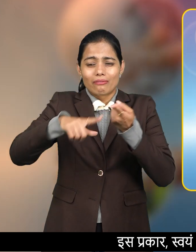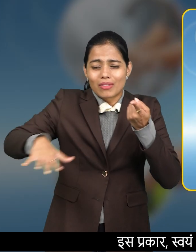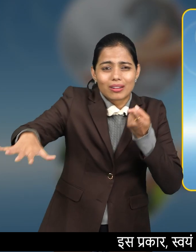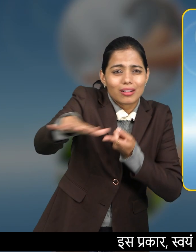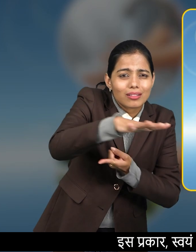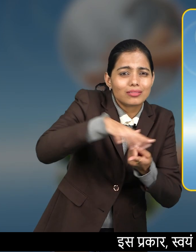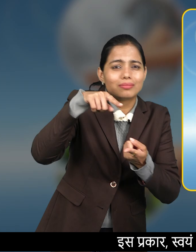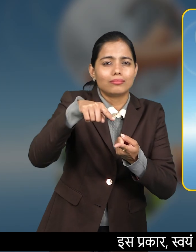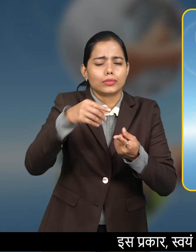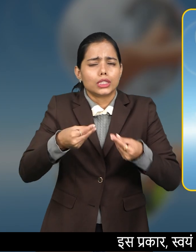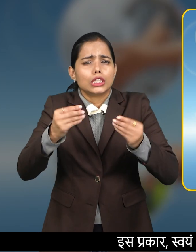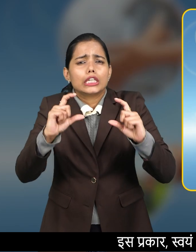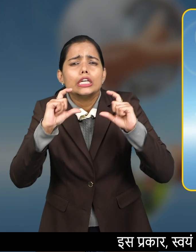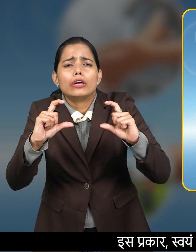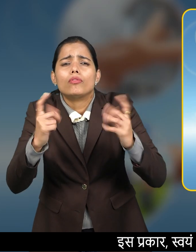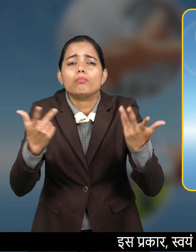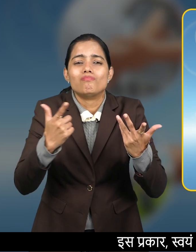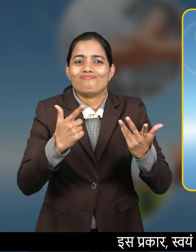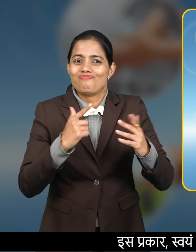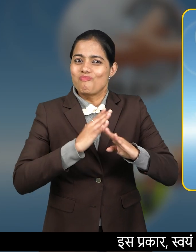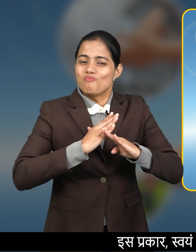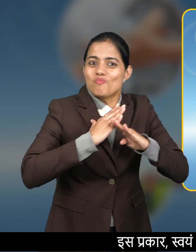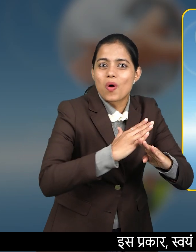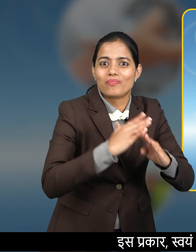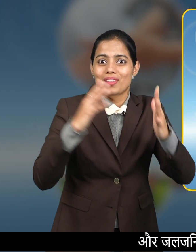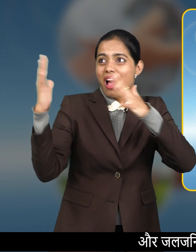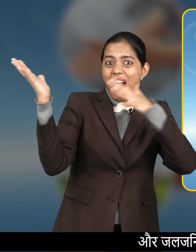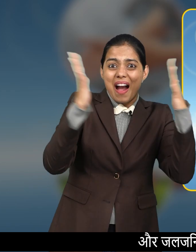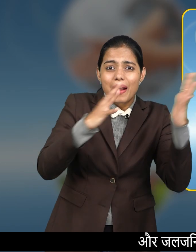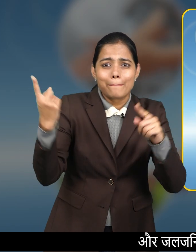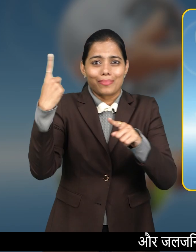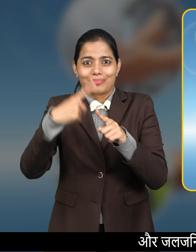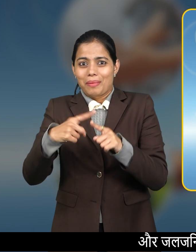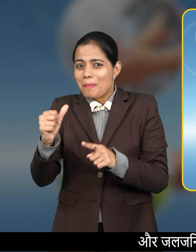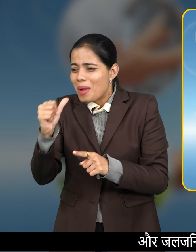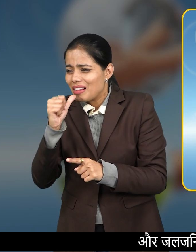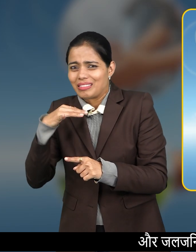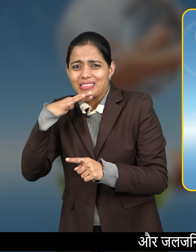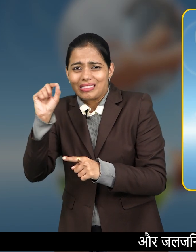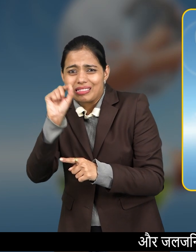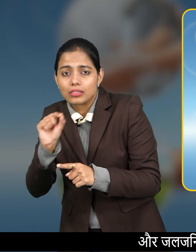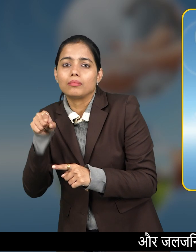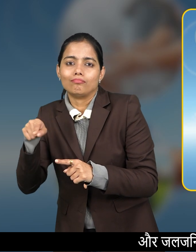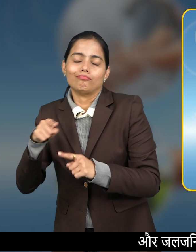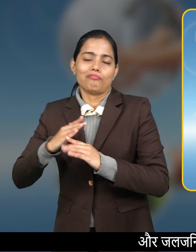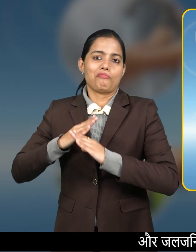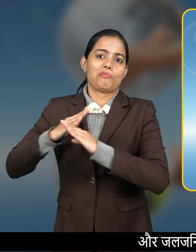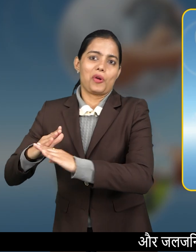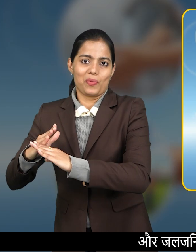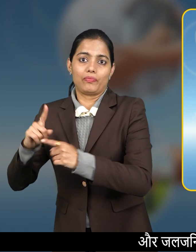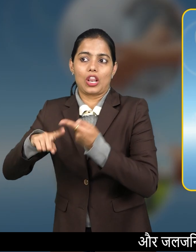इस प्रकार स्वयं और पर्यावरण की देखभाल करके हम वायु और जल जनित बीमारियों से सुरक्षित रह सकते हैं।